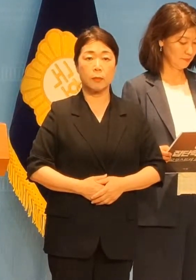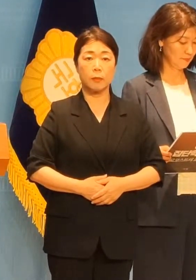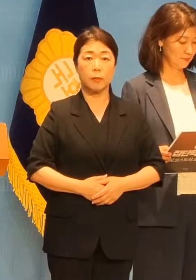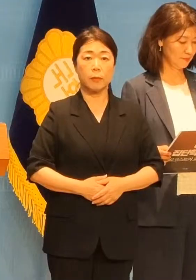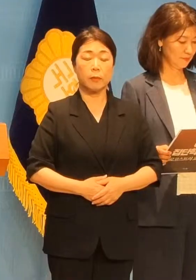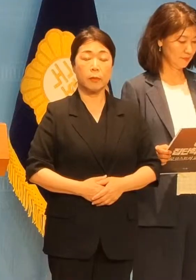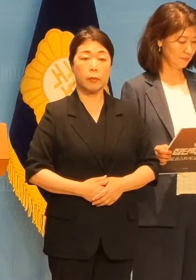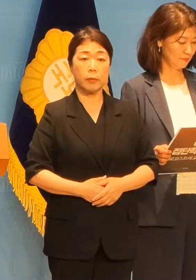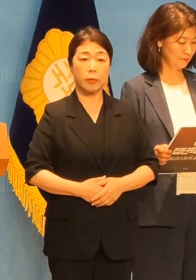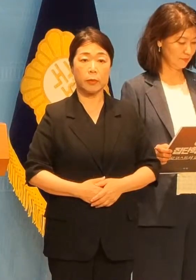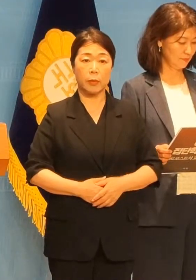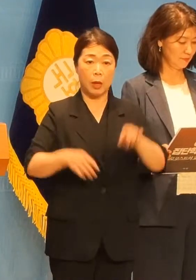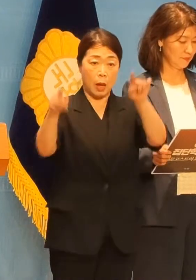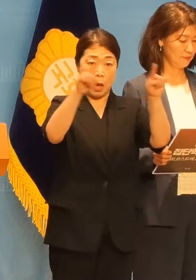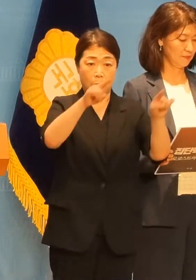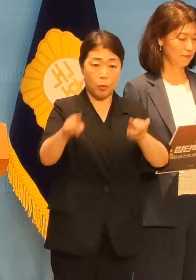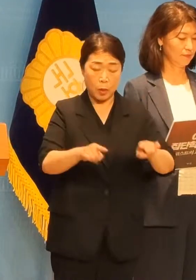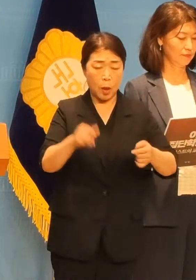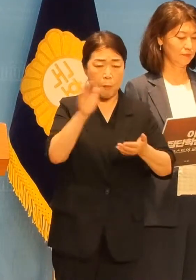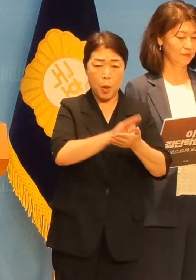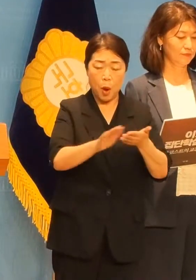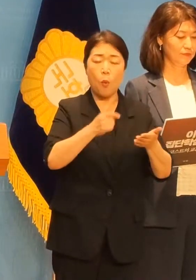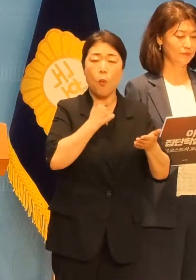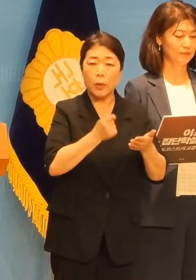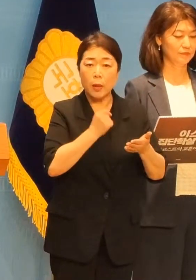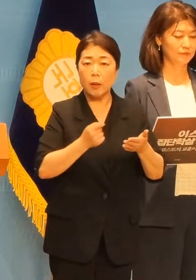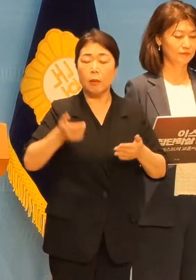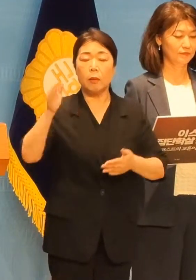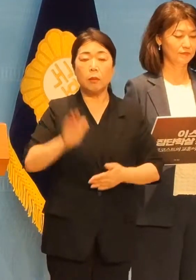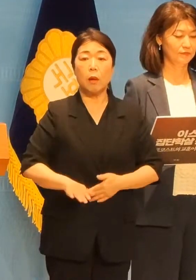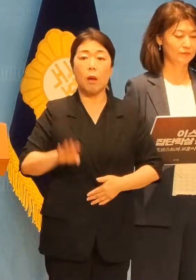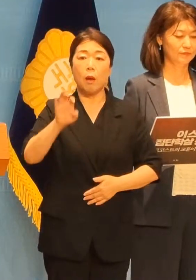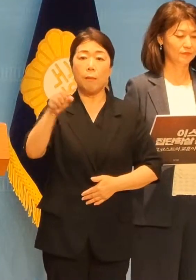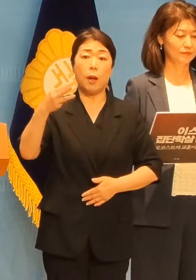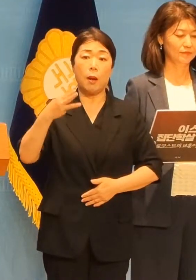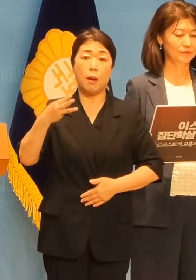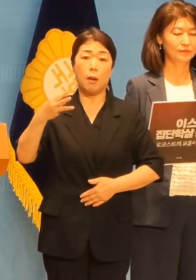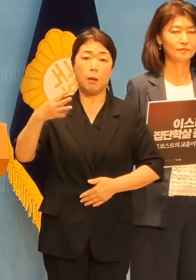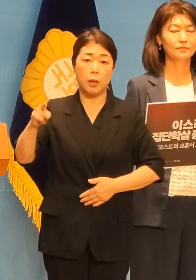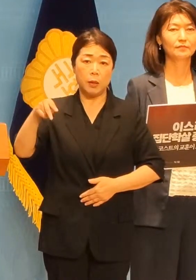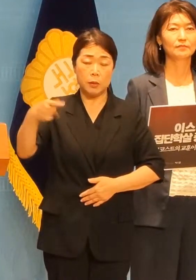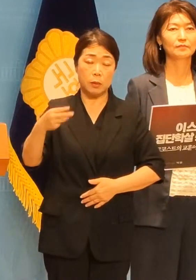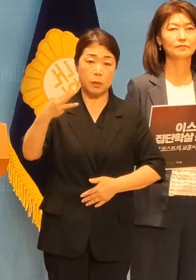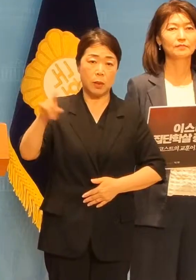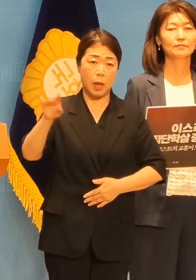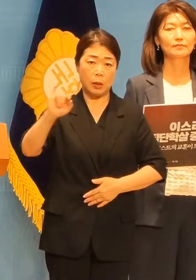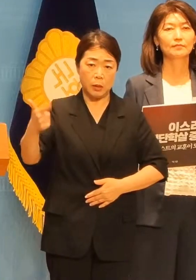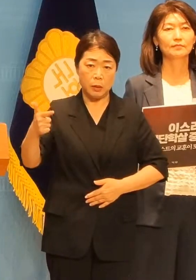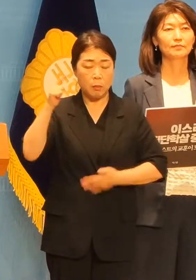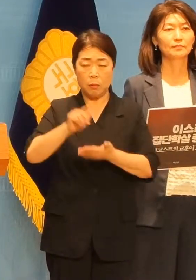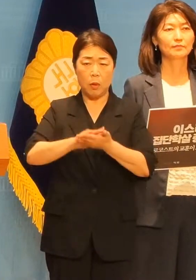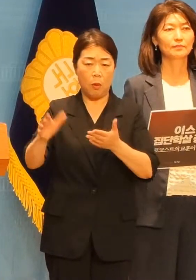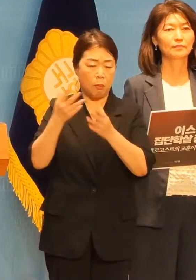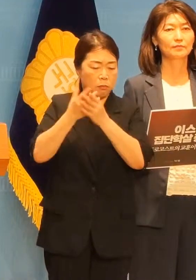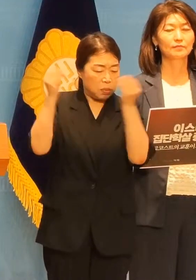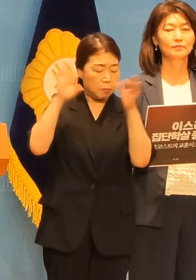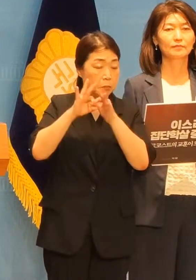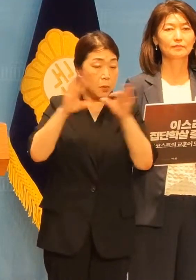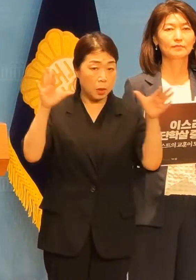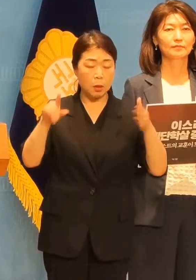한반도의 평화를 강조하면서 팔레스타인의 평화를 외면한다면 그것은 모순입니다.